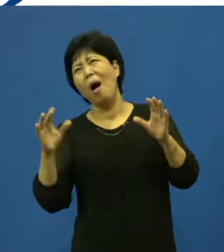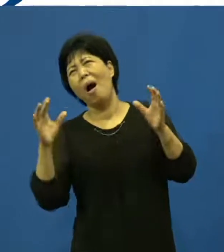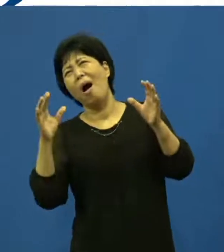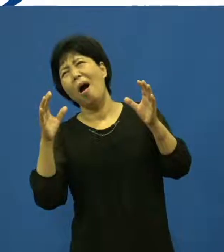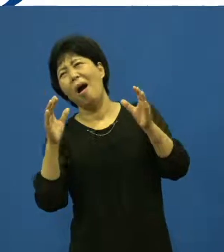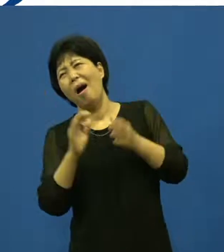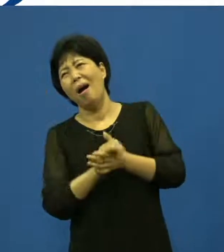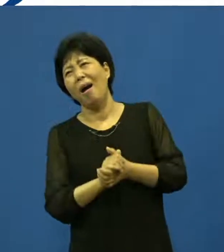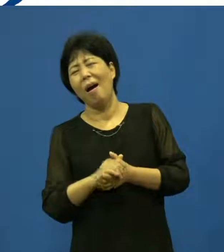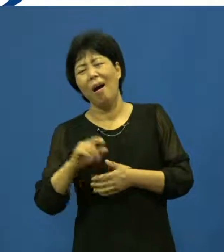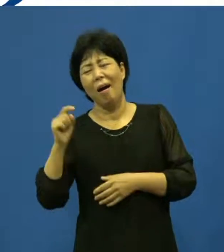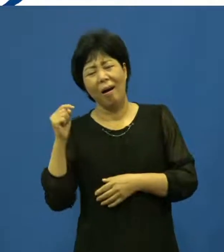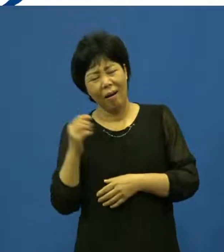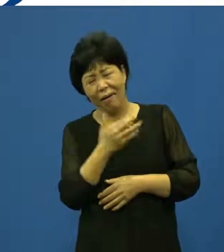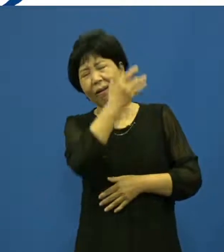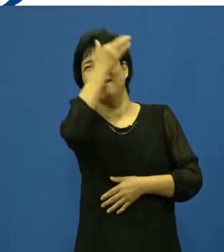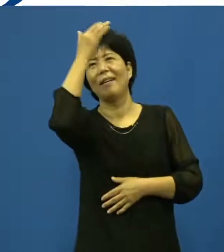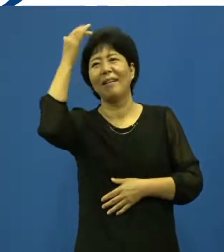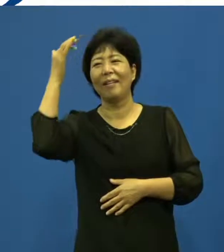beautiful.